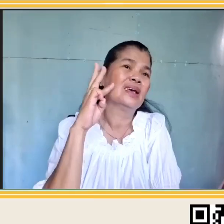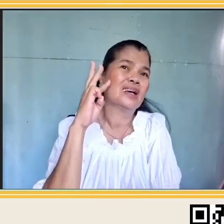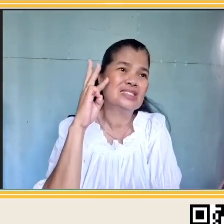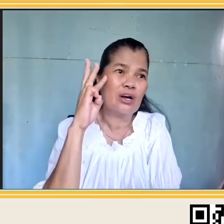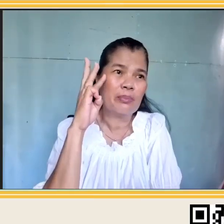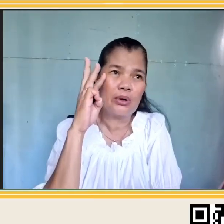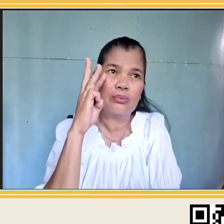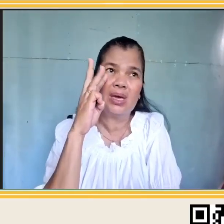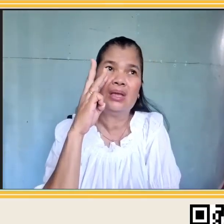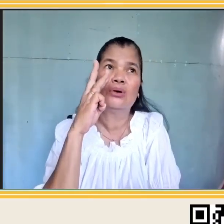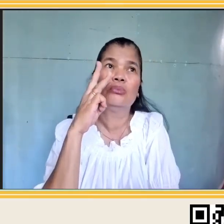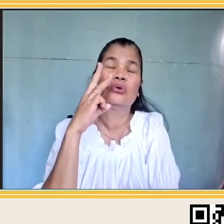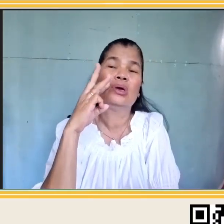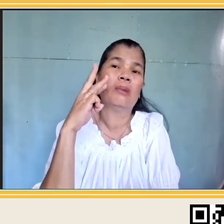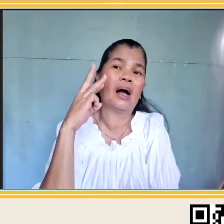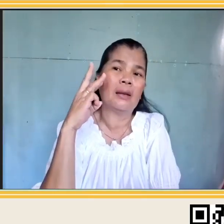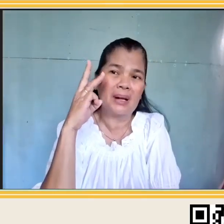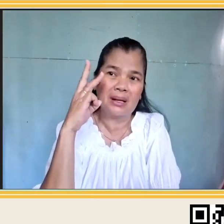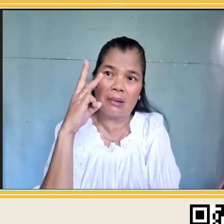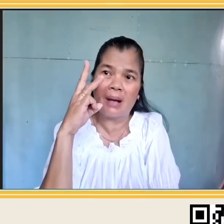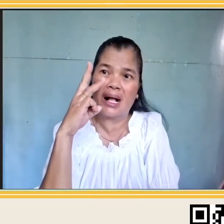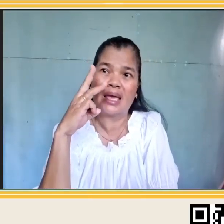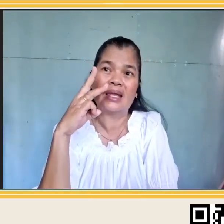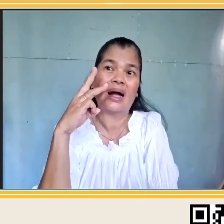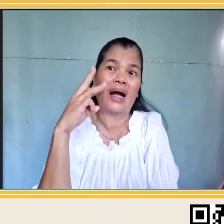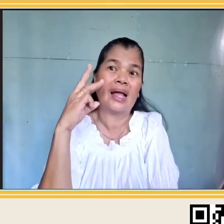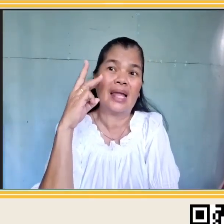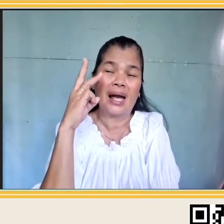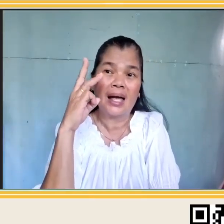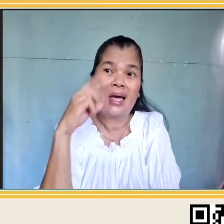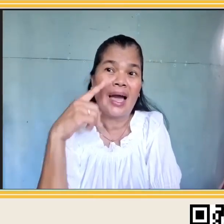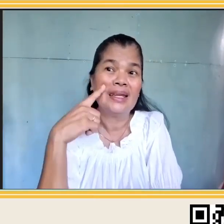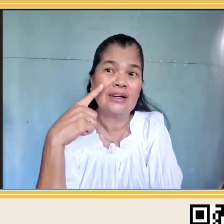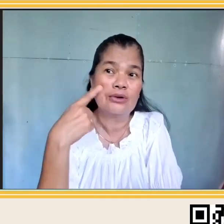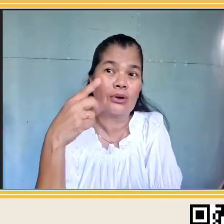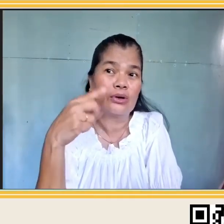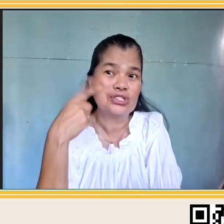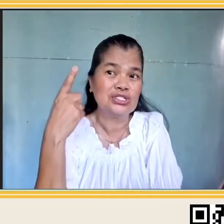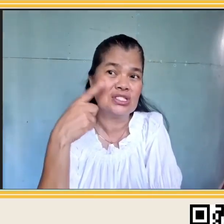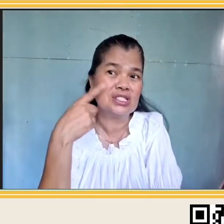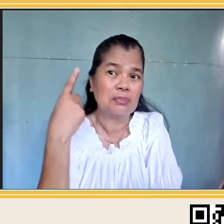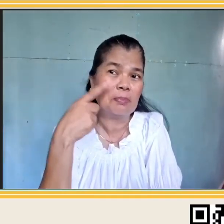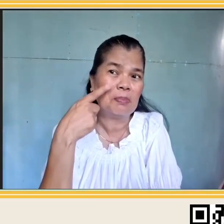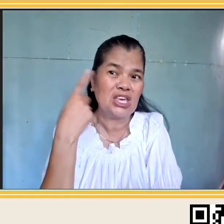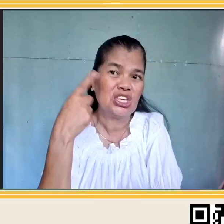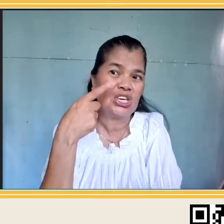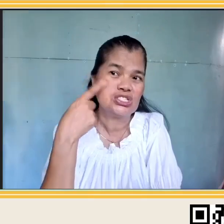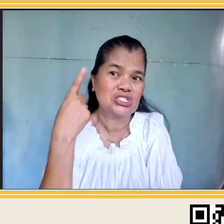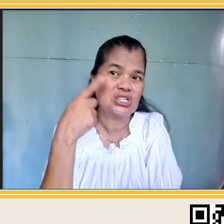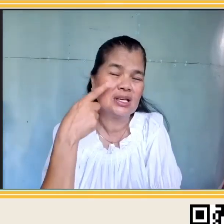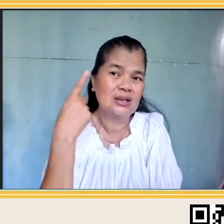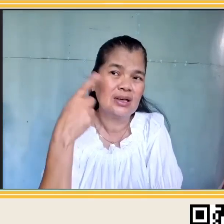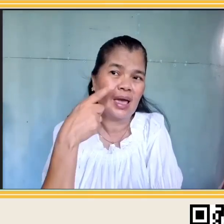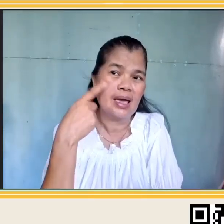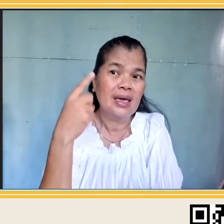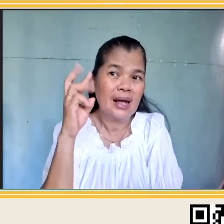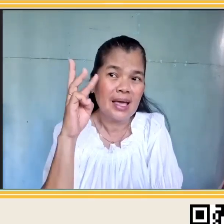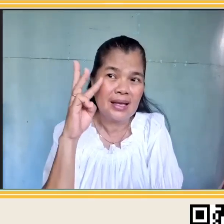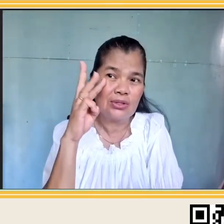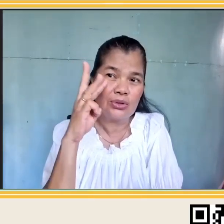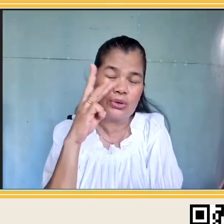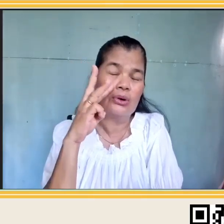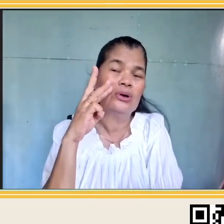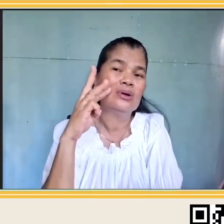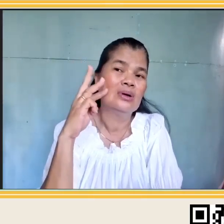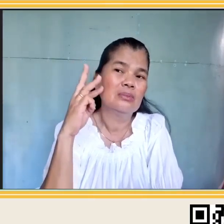Y. Kasi daw pag umiinom, yung iba, pag nababagayan ng alak, ay nagro-rosy cheeks, nagpipinkish. Okay?